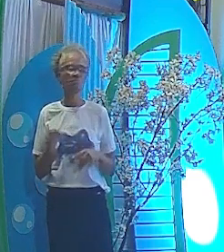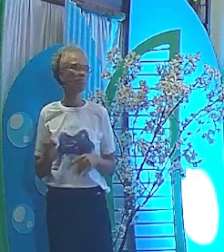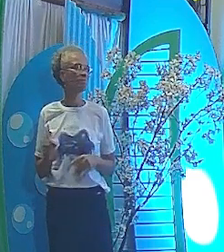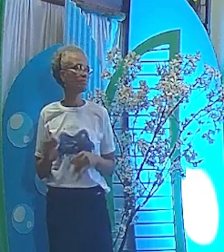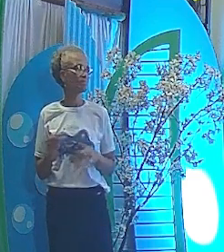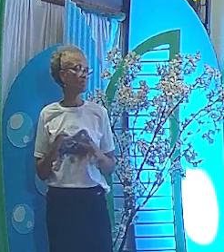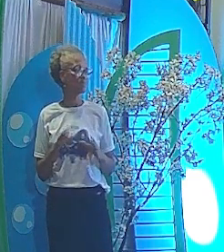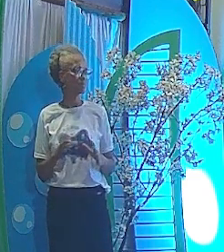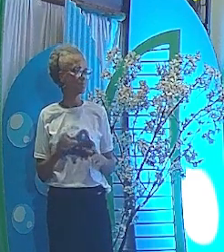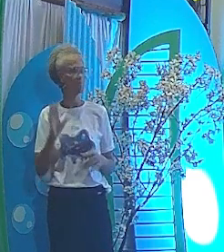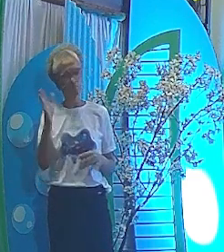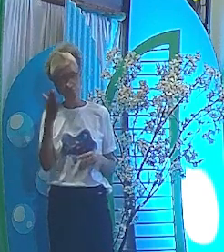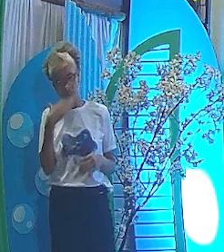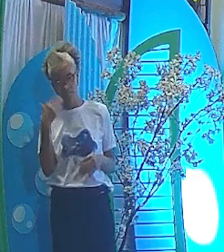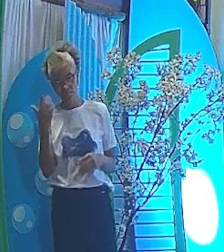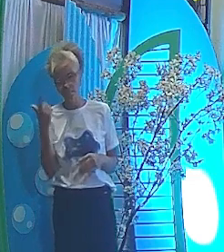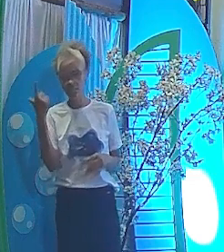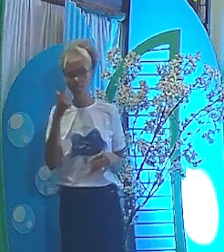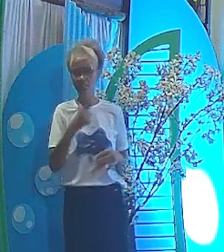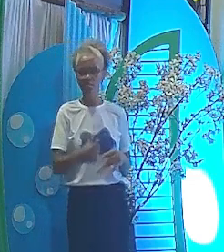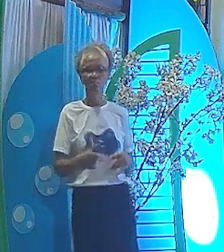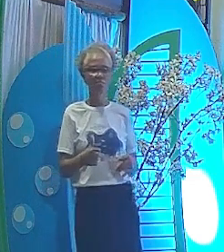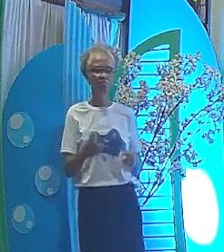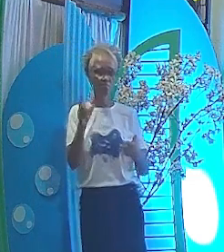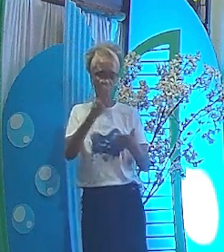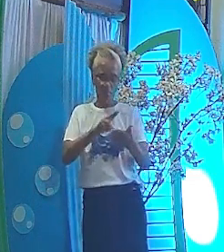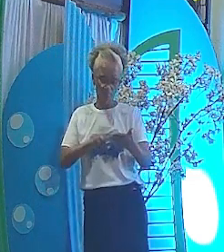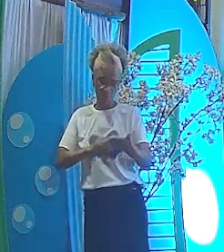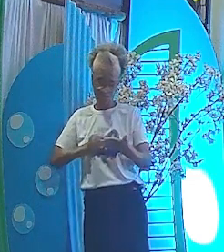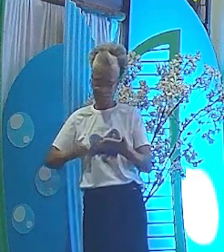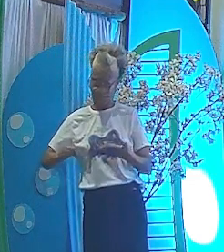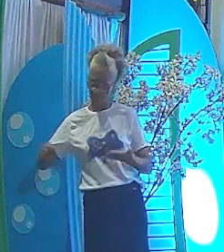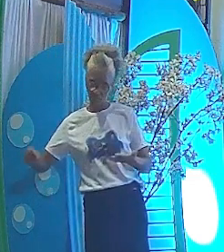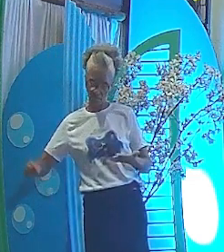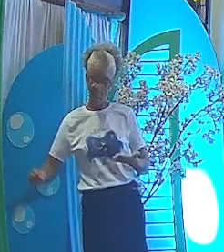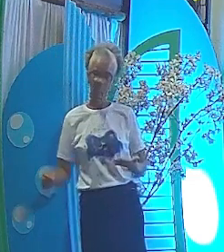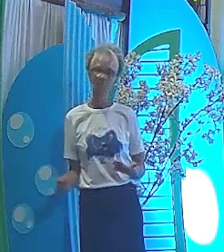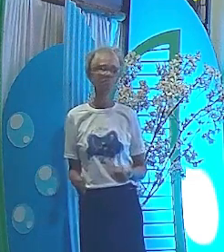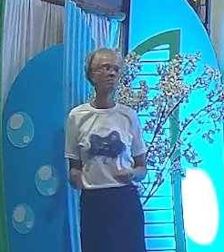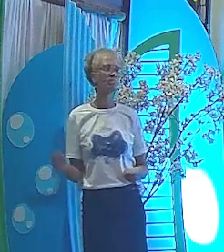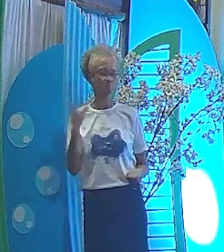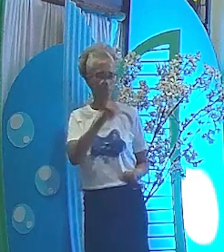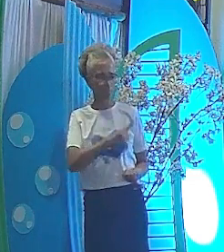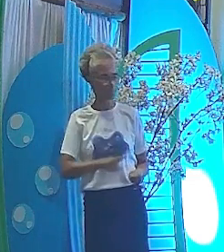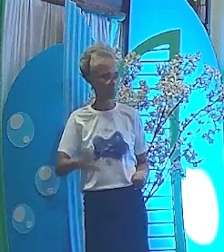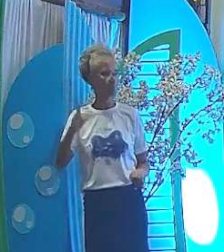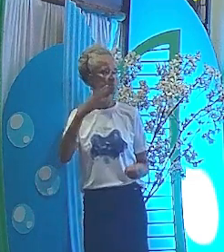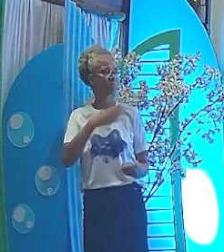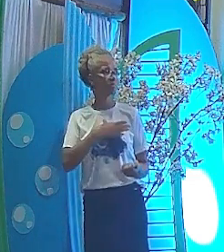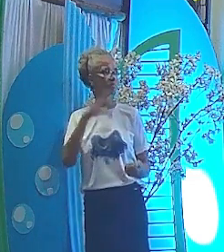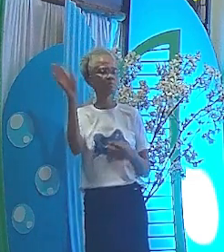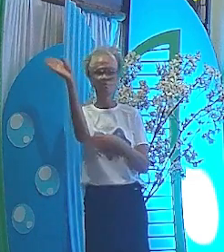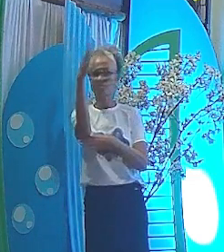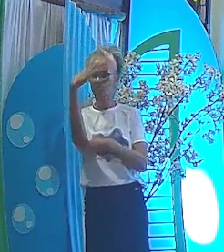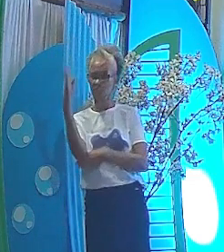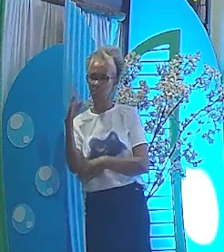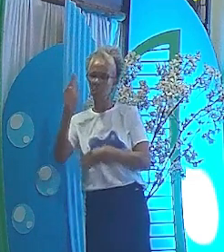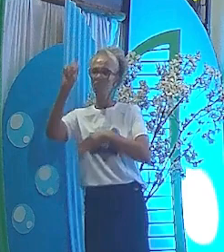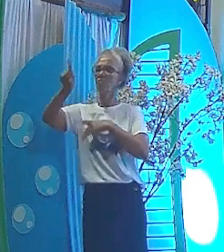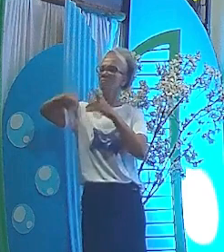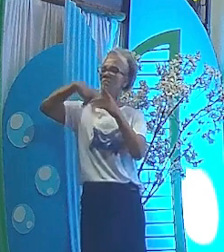outros autores, né, importantes no dentro do mercado literário baiano, brasileiro e